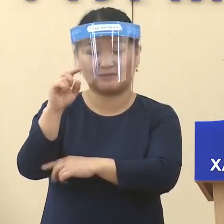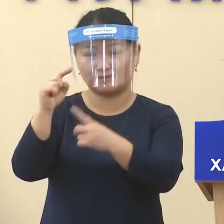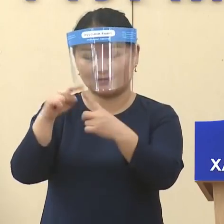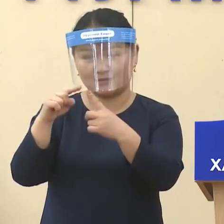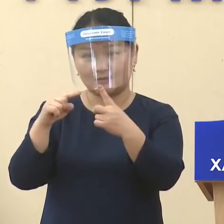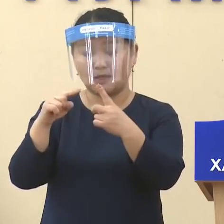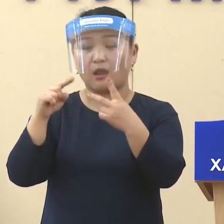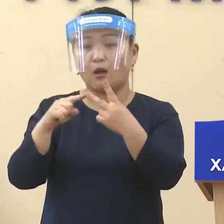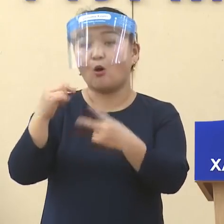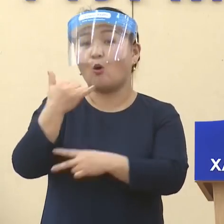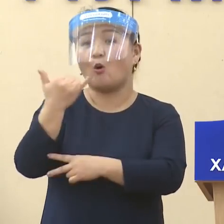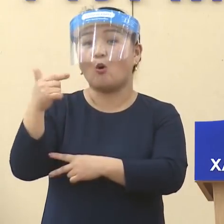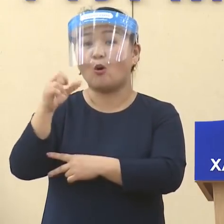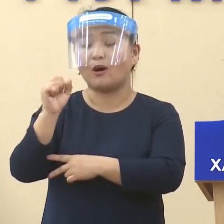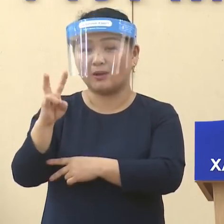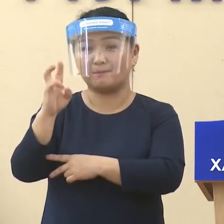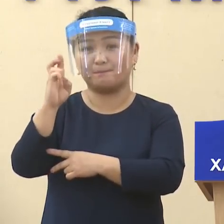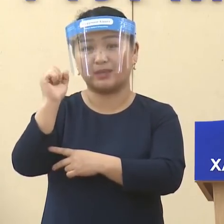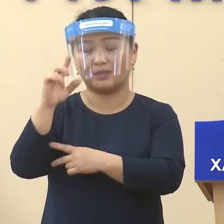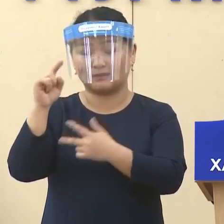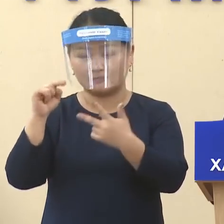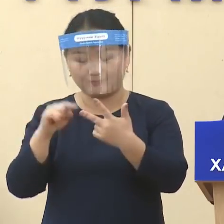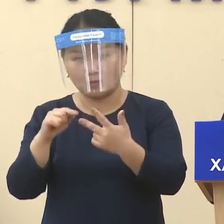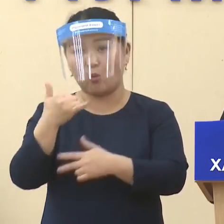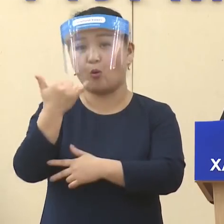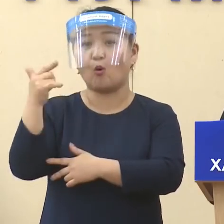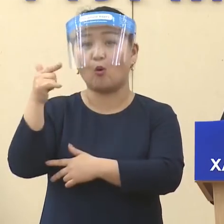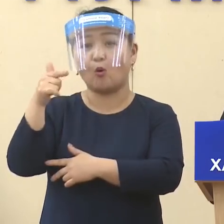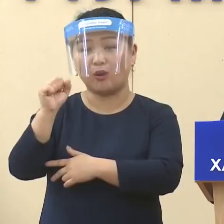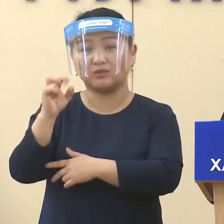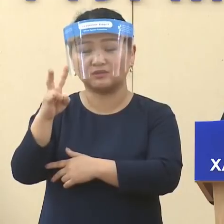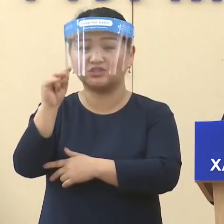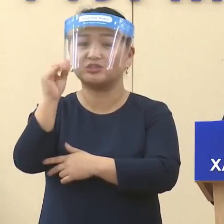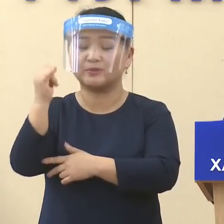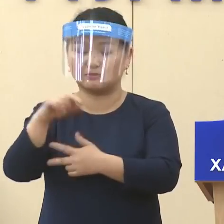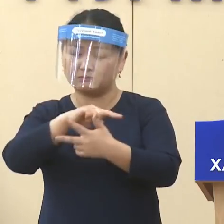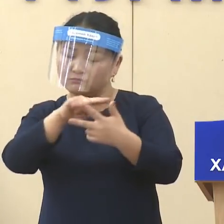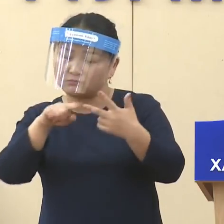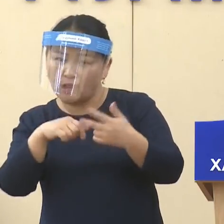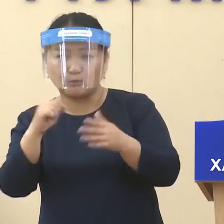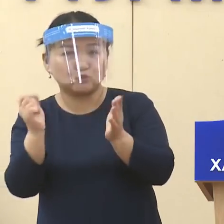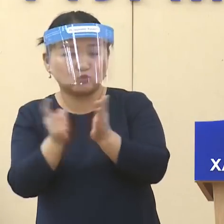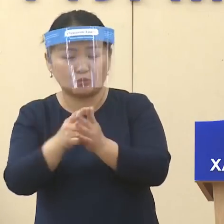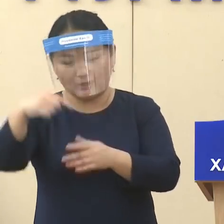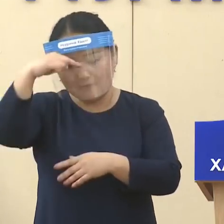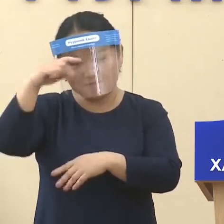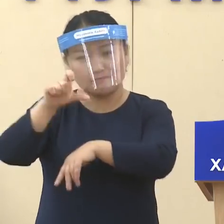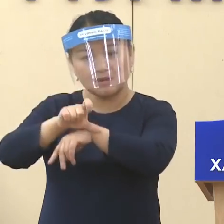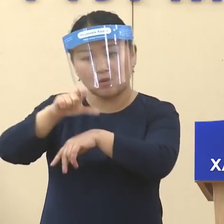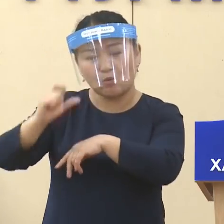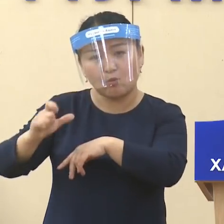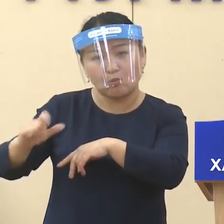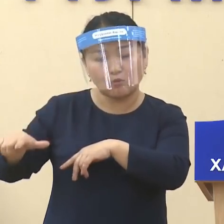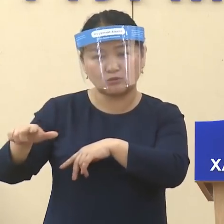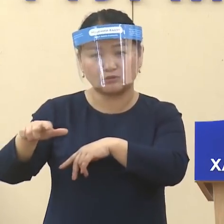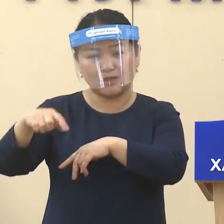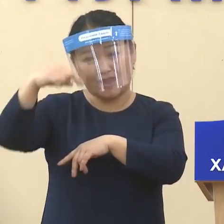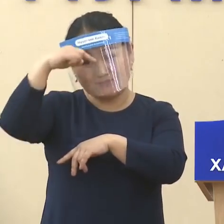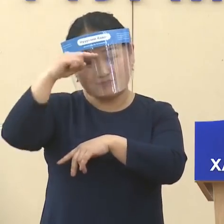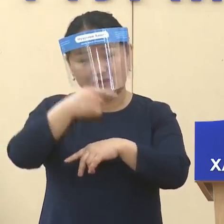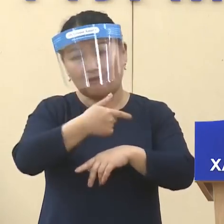чимэг эмч гээд манай яг одоо Сэхэний гол шилдэг эмчнэр бол төрүүний ээлжинд үйлчлэгээ хийгээд гарцсан байгаа ч гэсэн онлайн боёо